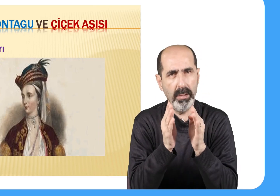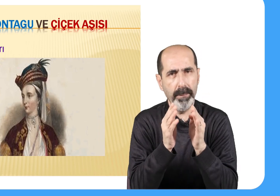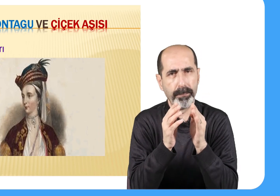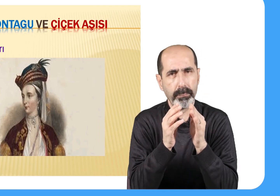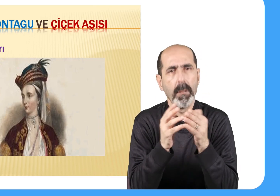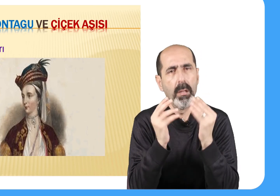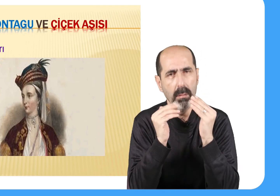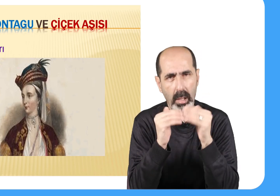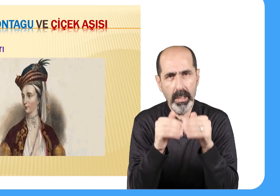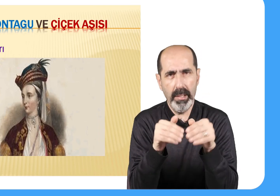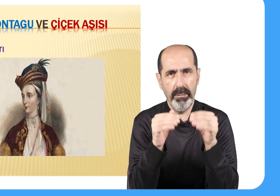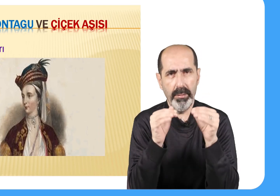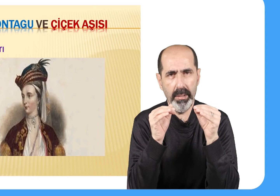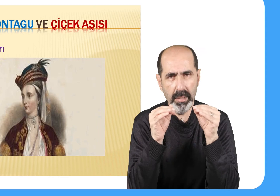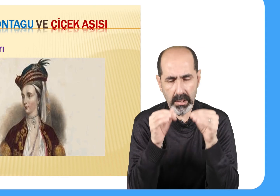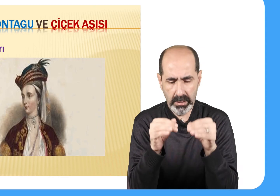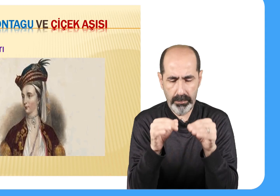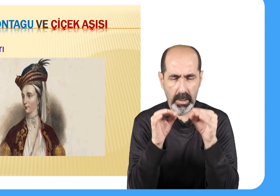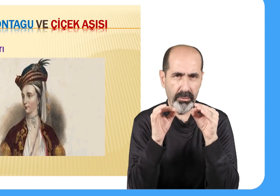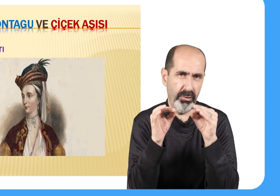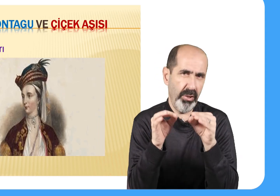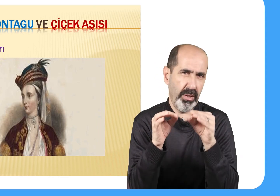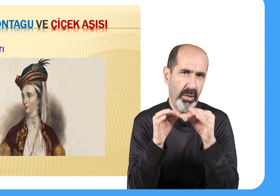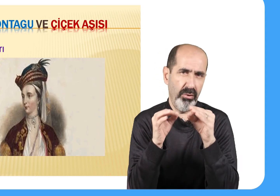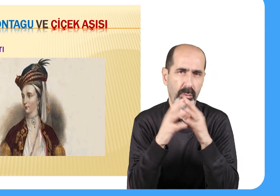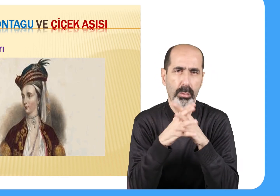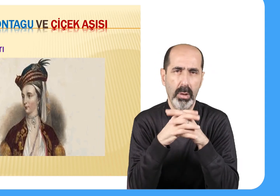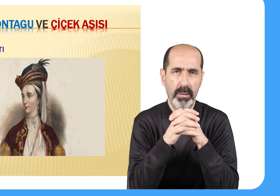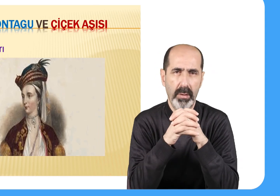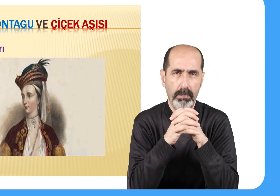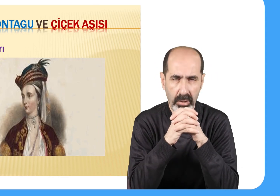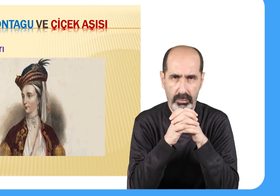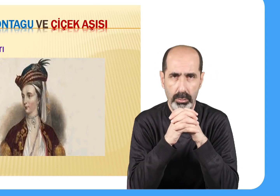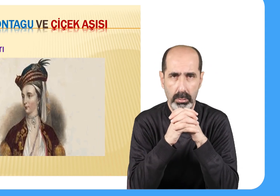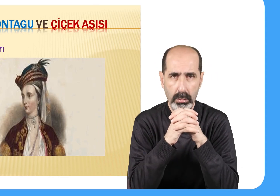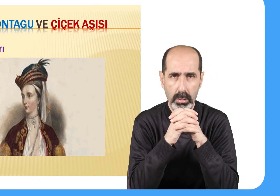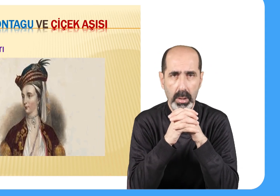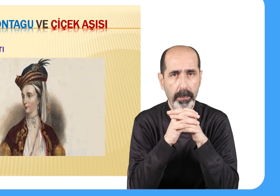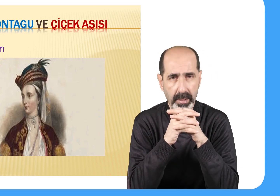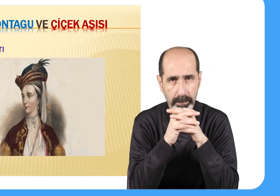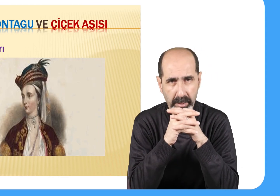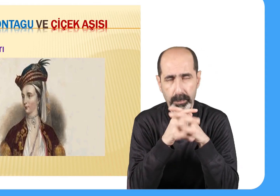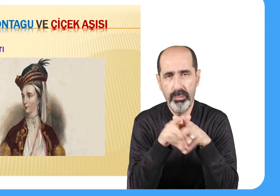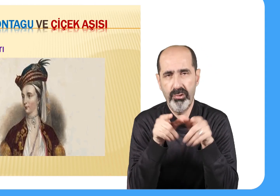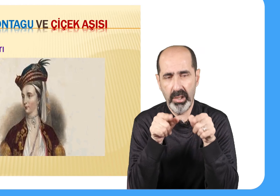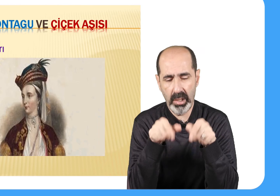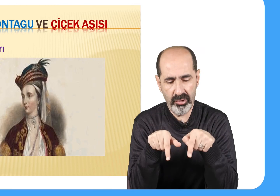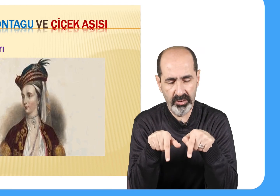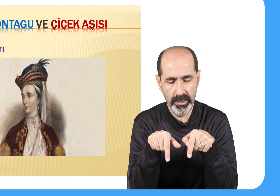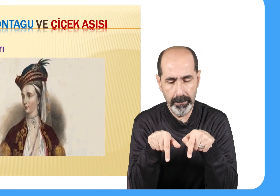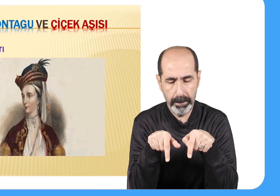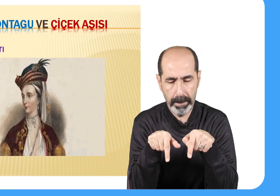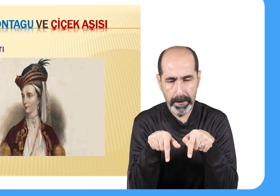Osmanlı Lale Devri'nde ilk defa çiçek aşısı uygulamasına başvurdu Peki biz bu